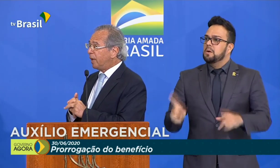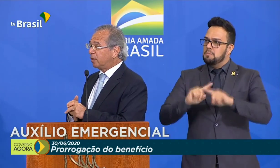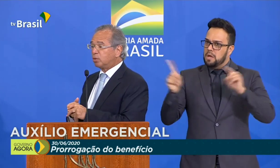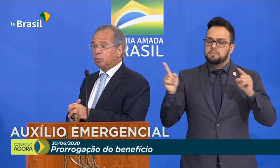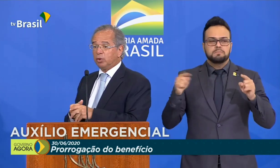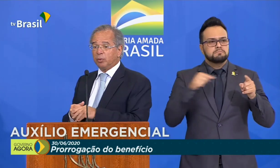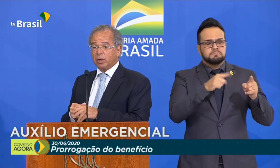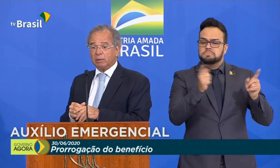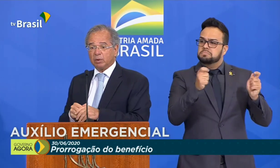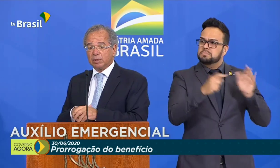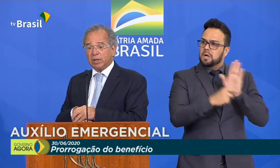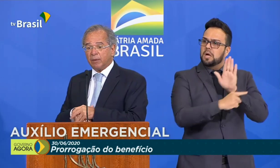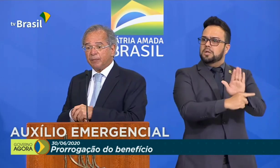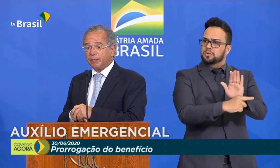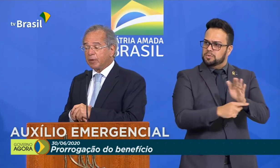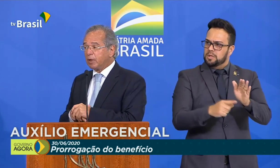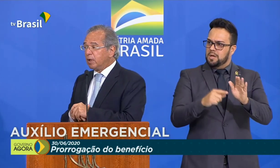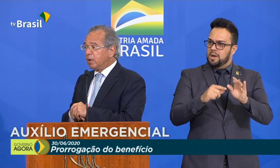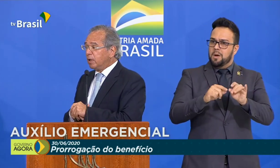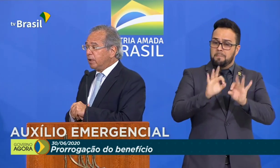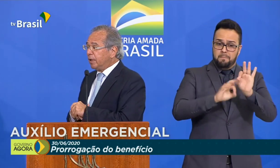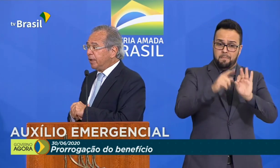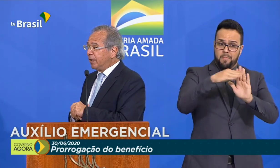estavam cobertos por nenhum programa social.